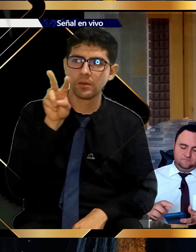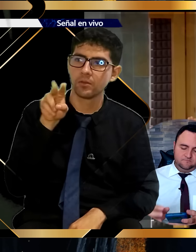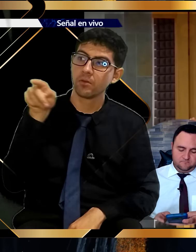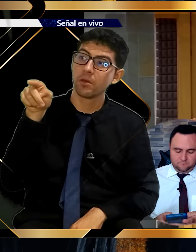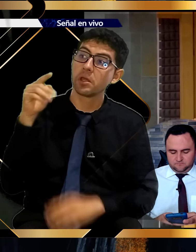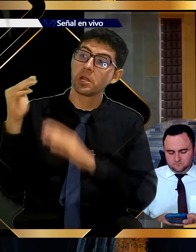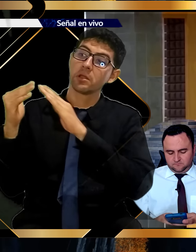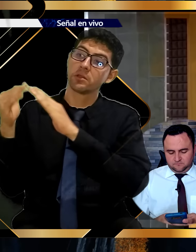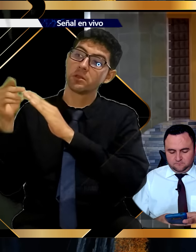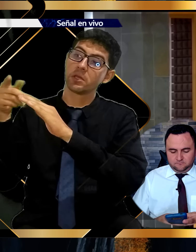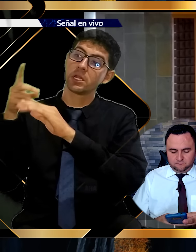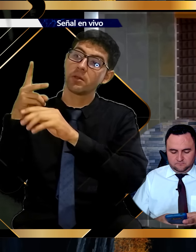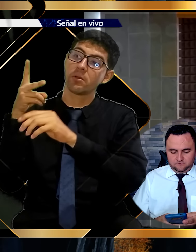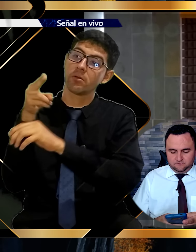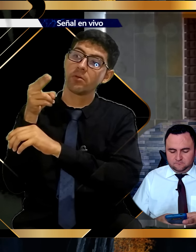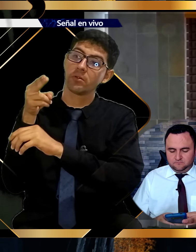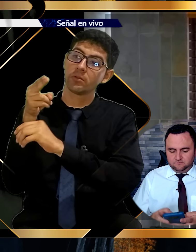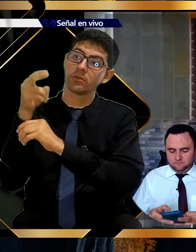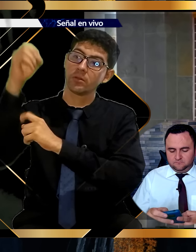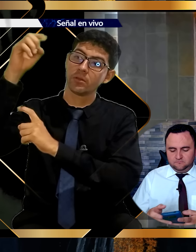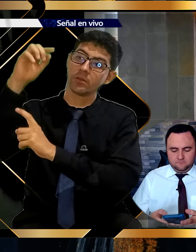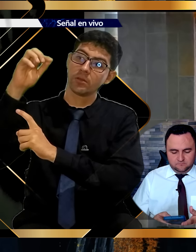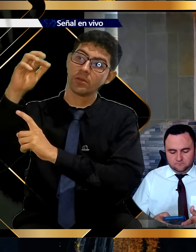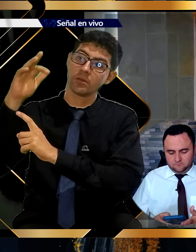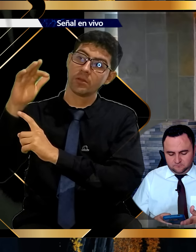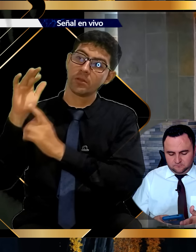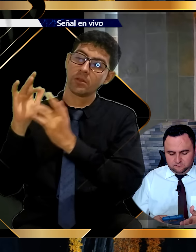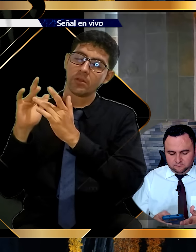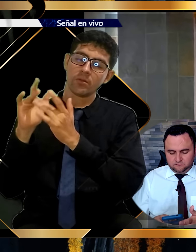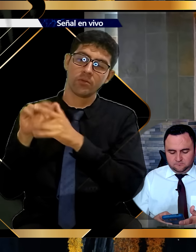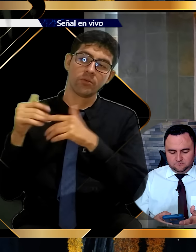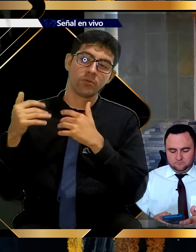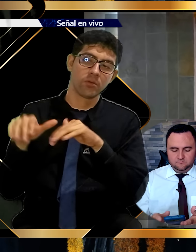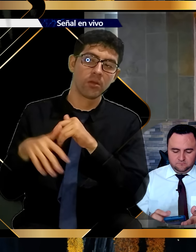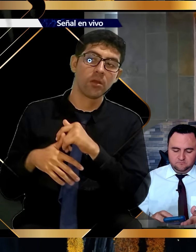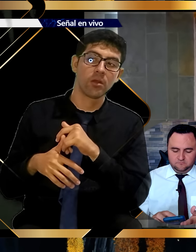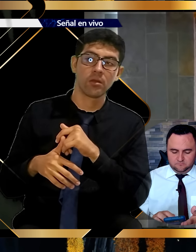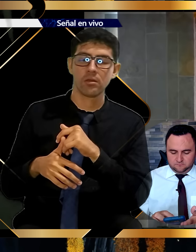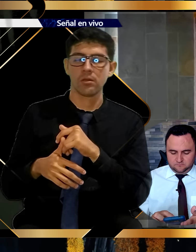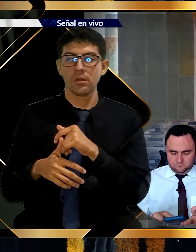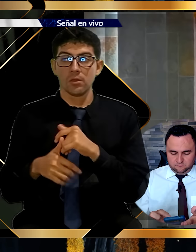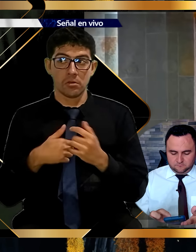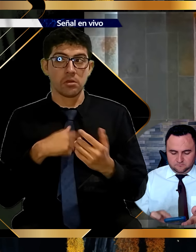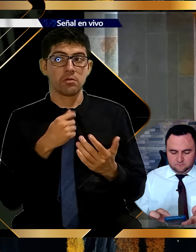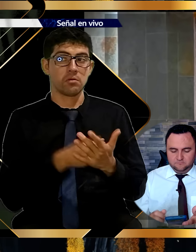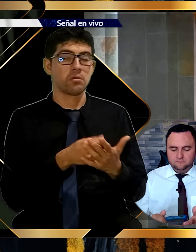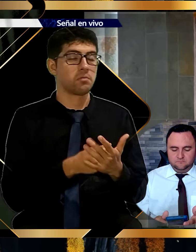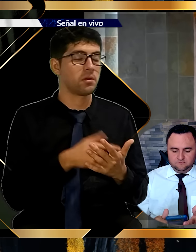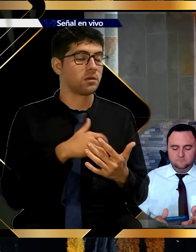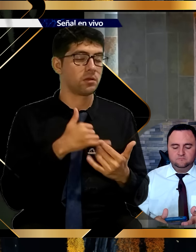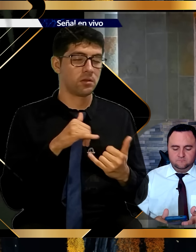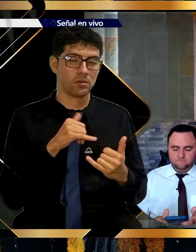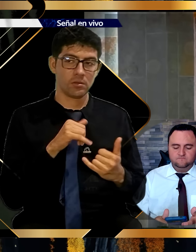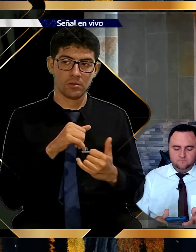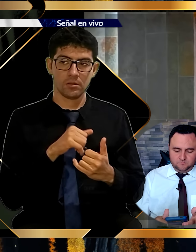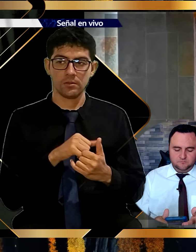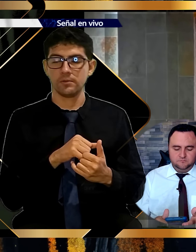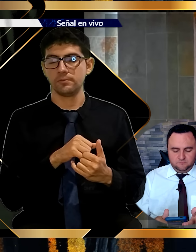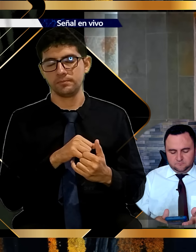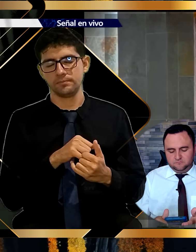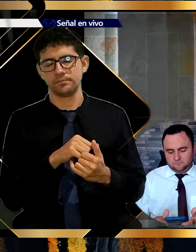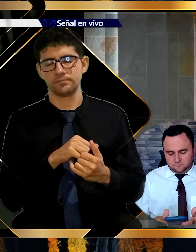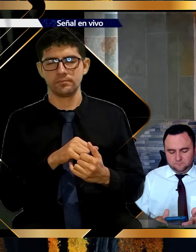recibo. Pero nunca se sabe. Ah, no, uno nunca sabe. De pronto me la cortan, pero yo pagué mi recibo. ¿Por qué me